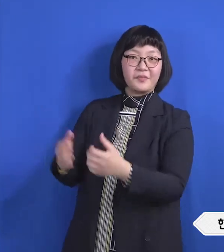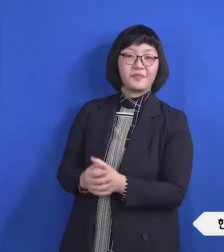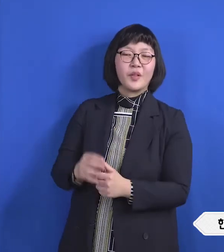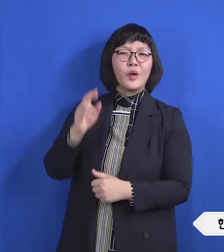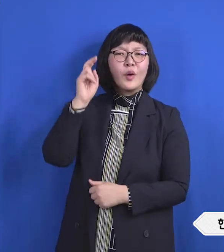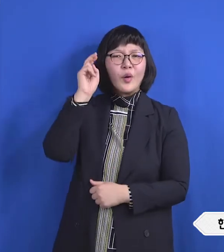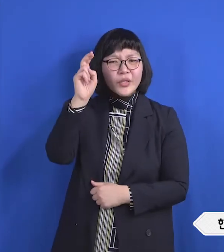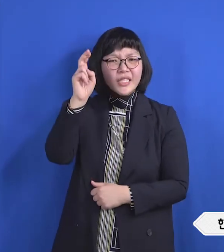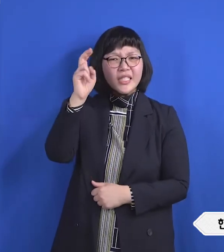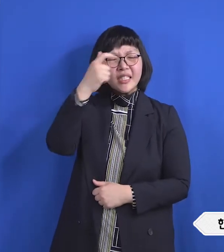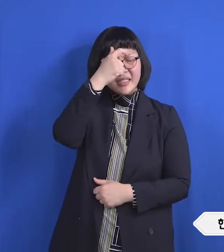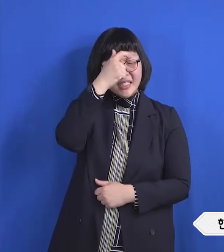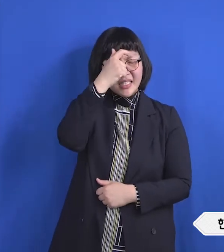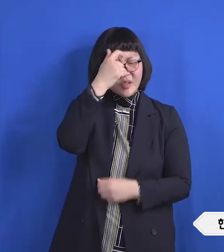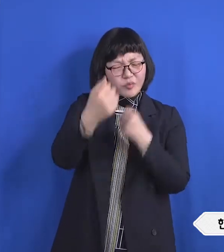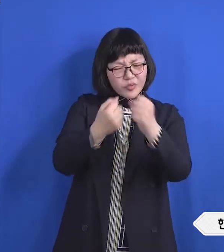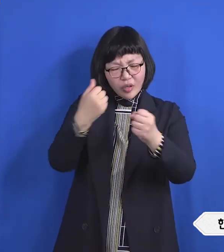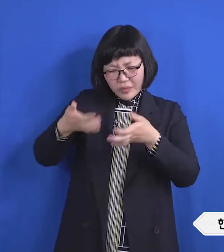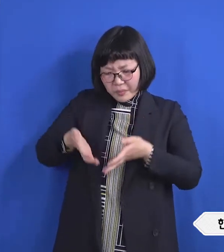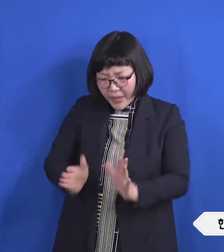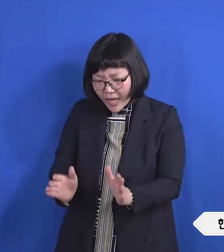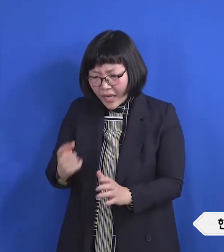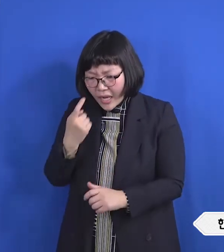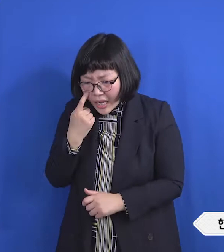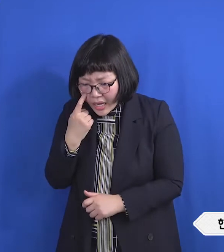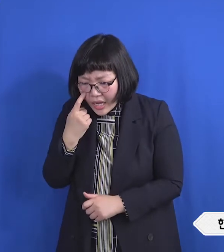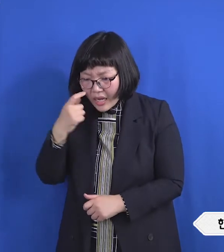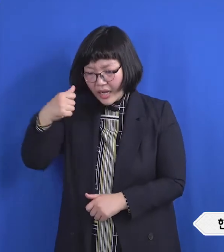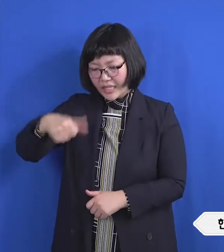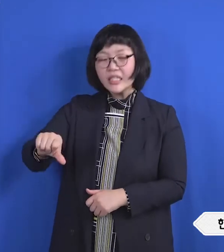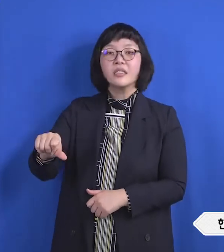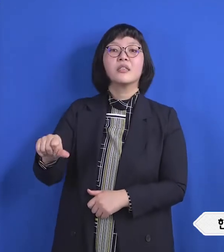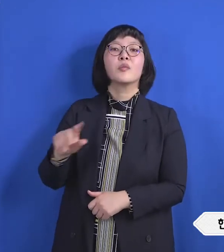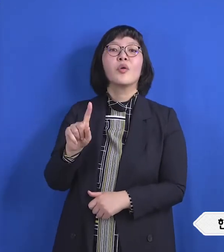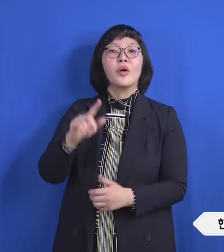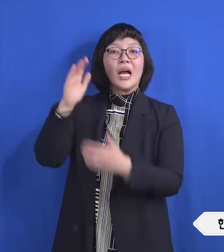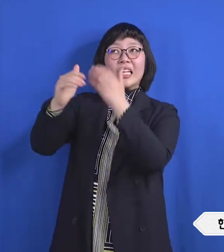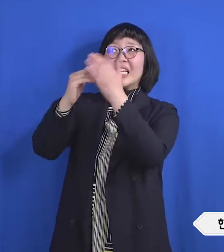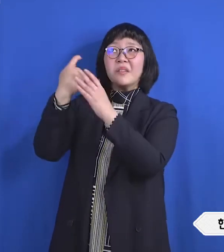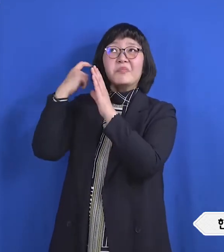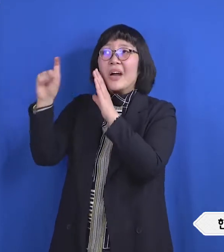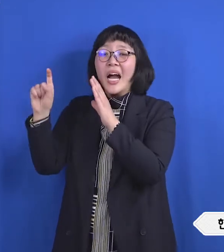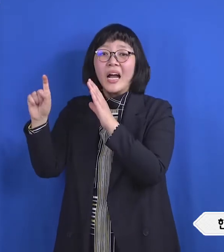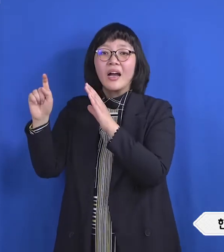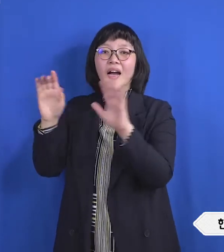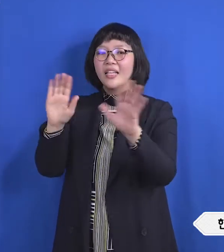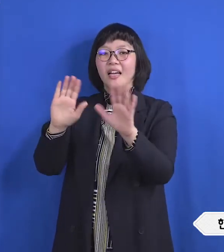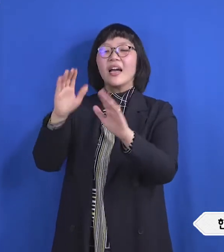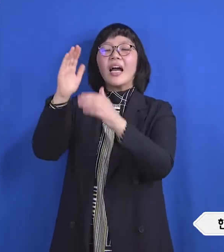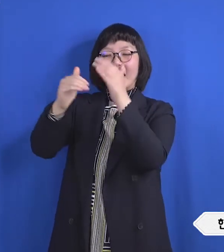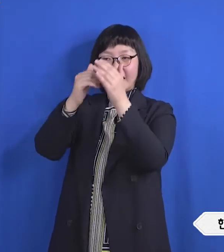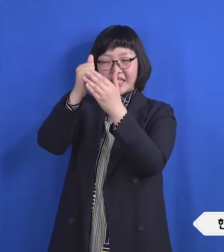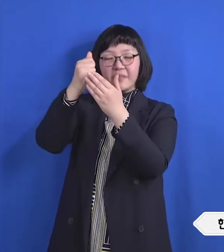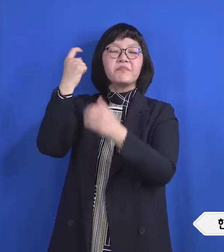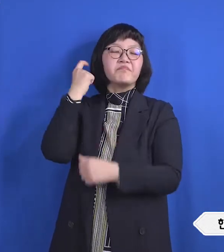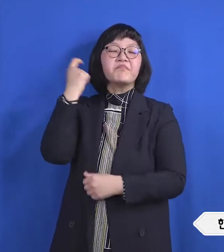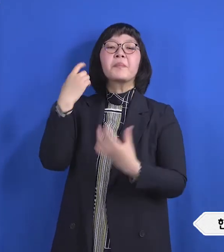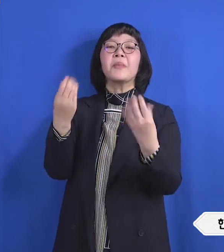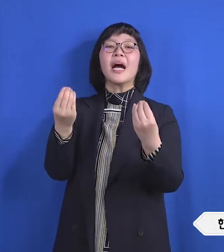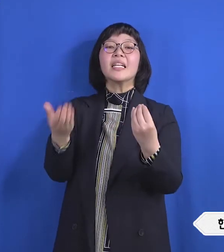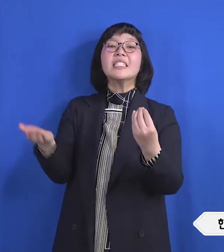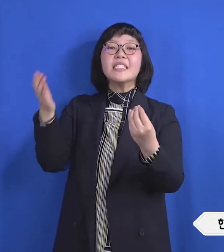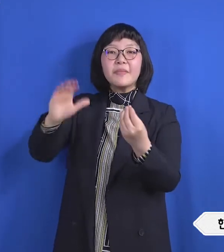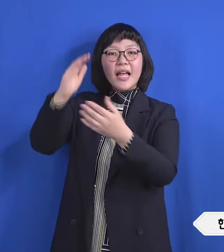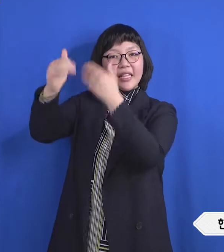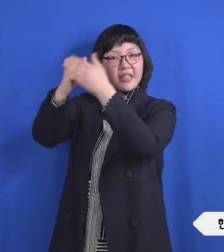만약에 기도했는데도 아들을 얻었다면 그건 하나님이 분명히 기도를 들으셨기는 들으셨지만은 하나님의 다른 뜻이